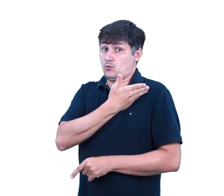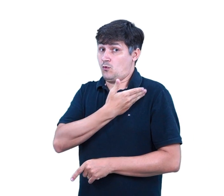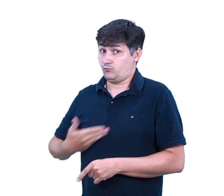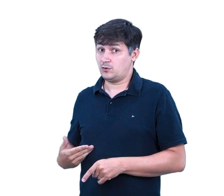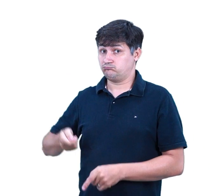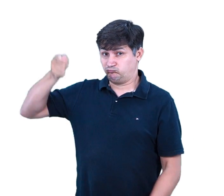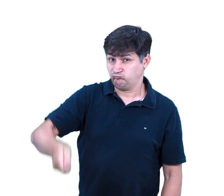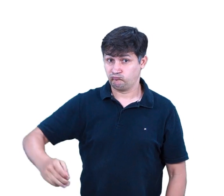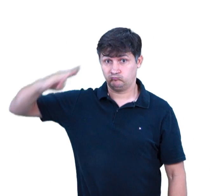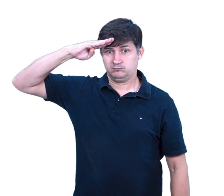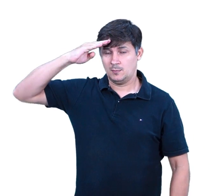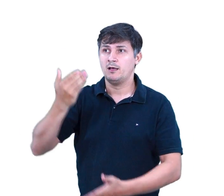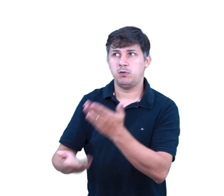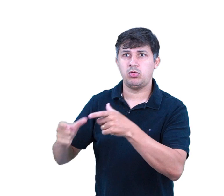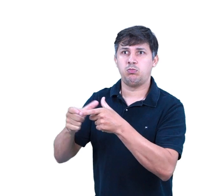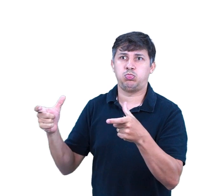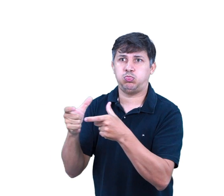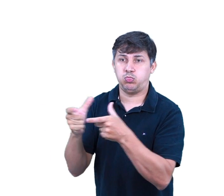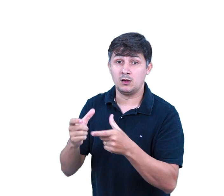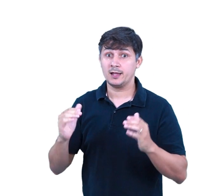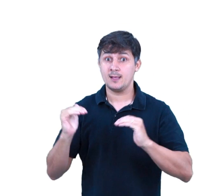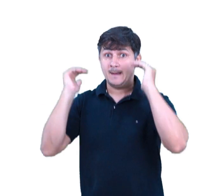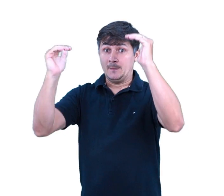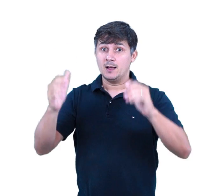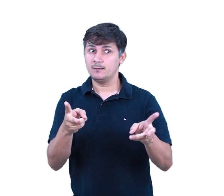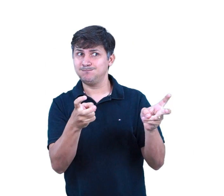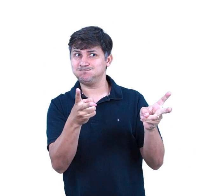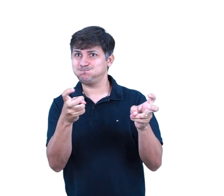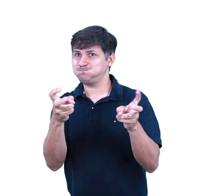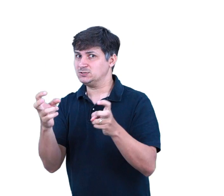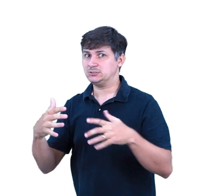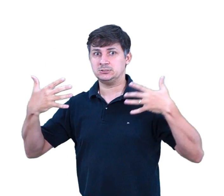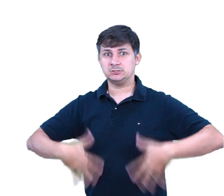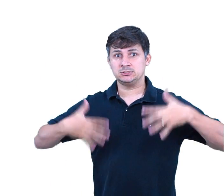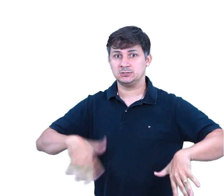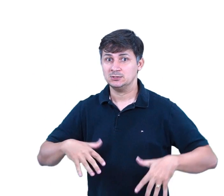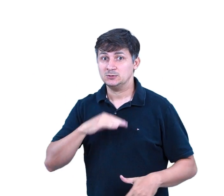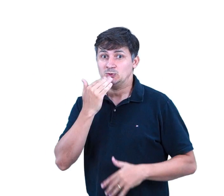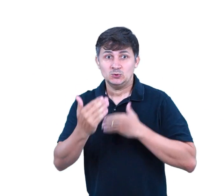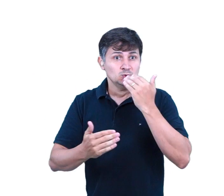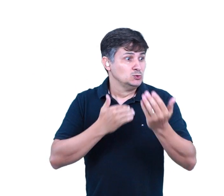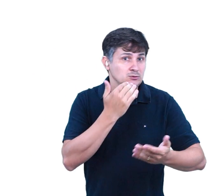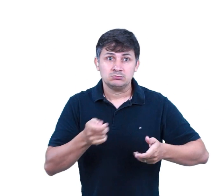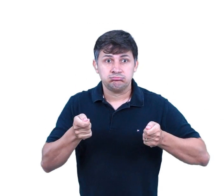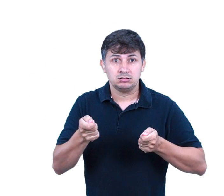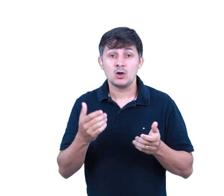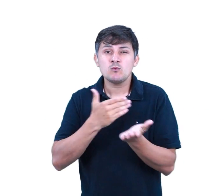apoio. Os cabeças do regime militar percebem que não tinha mais jeito e iniciam um projeto de abertura política.